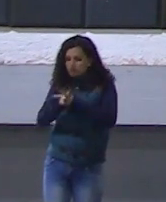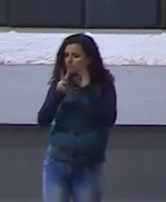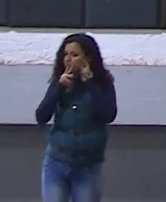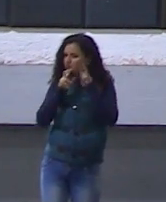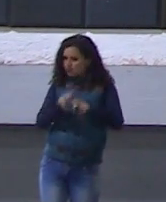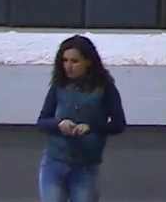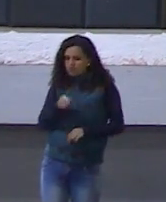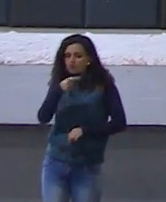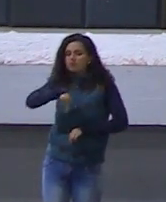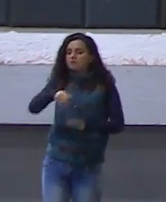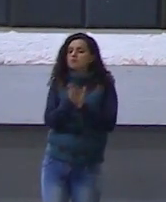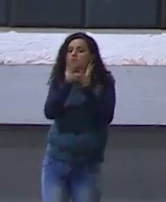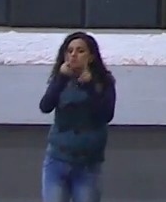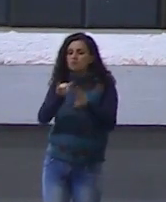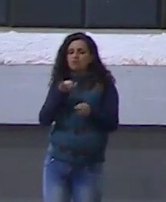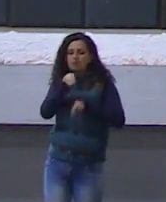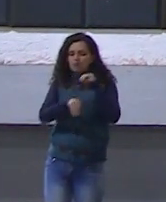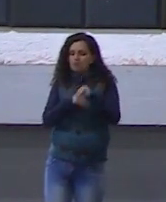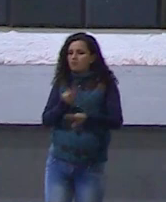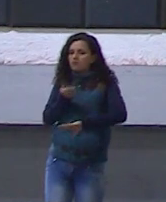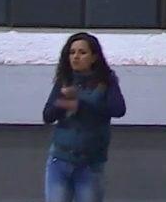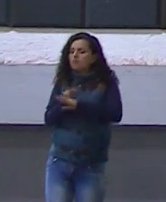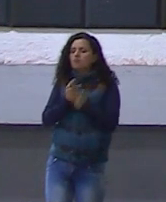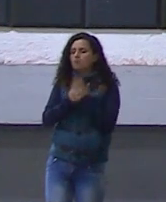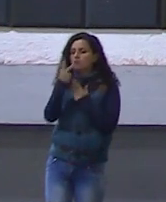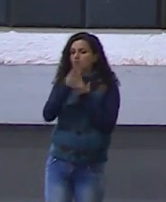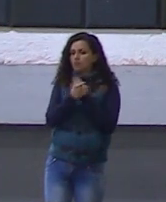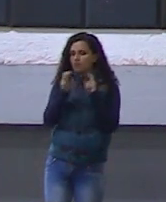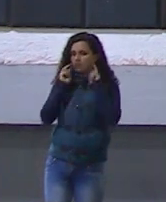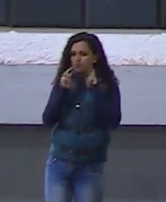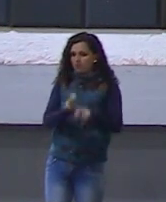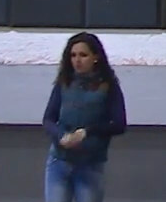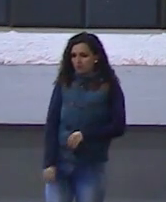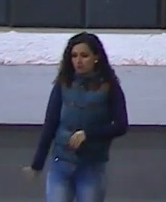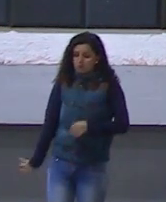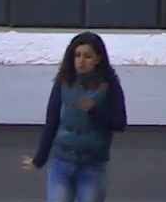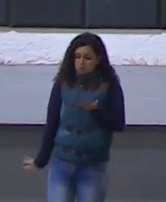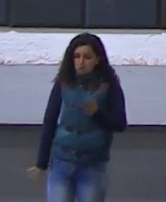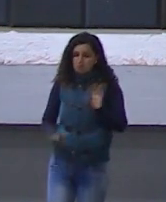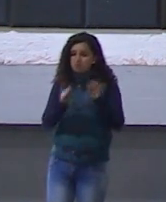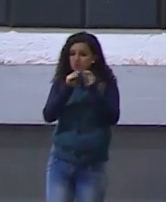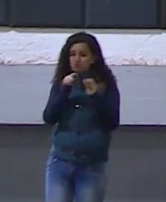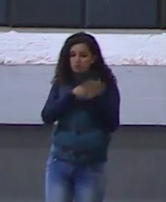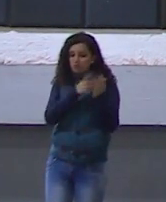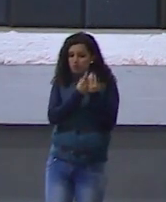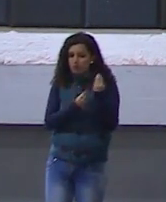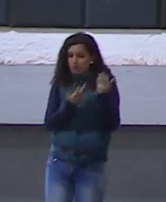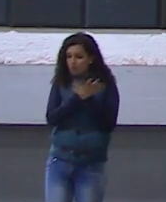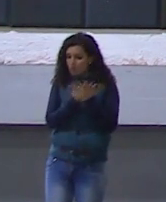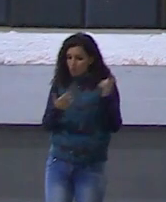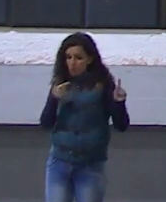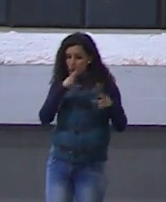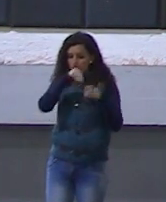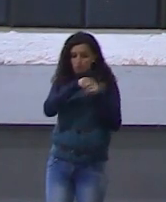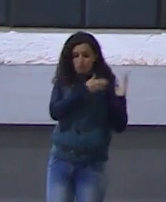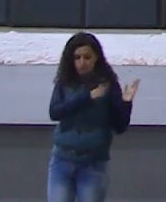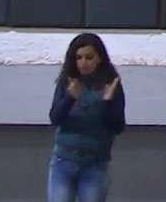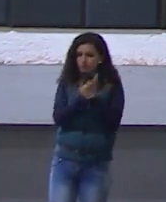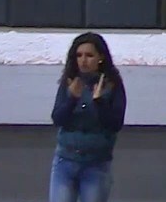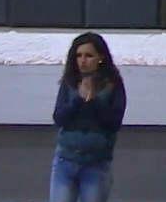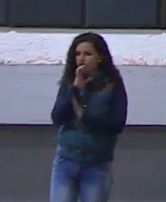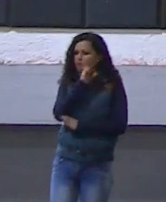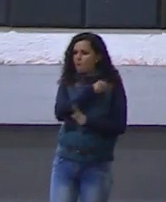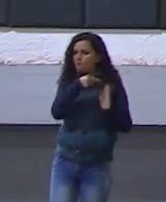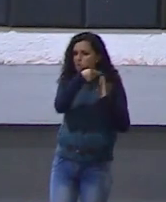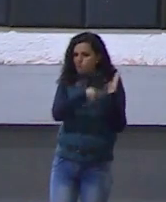donde los estudiantes hacían su proyecto de investigación de tal manera que ese tipo de cosas en el plan de estudios se ha reflejado